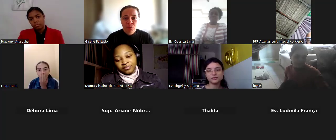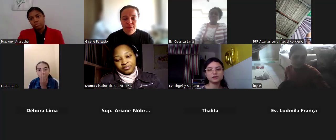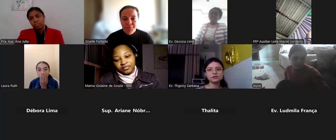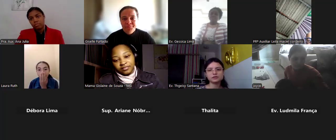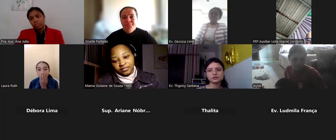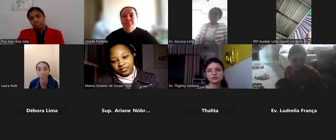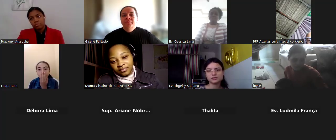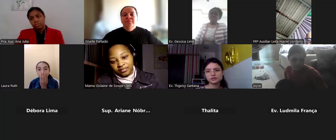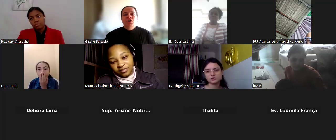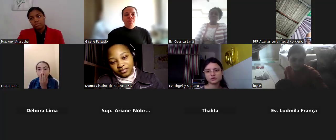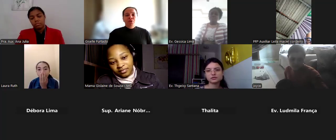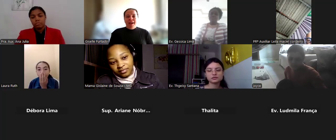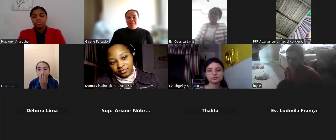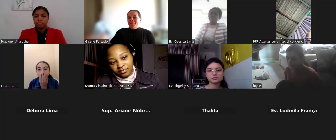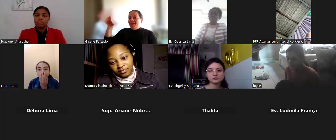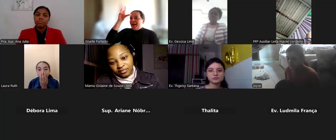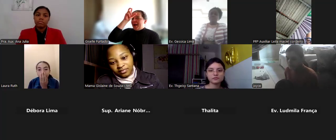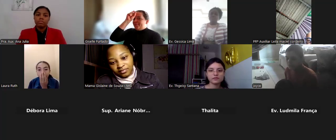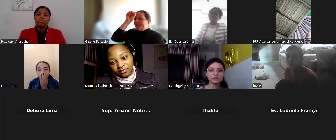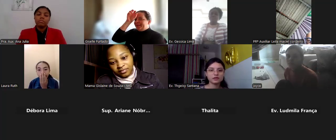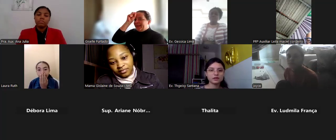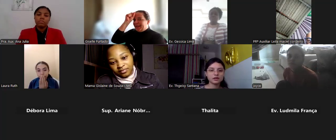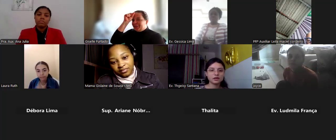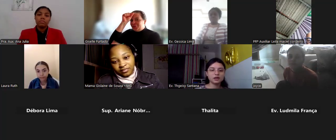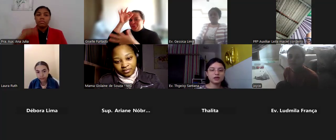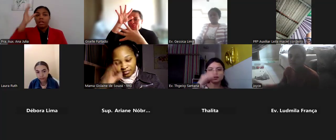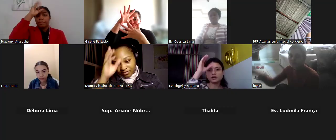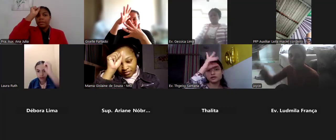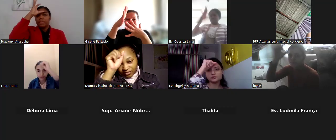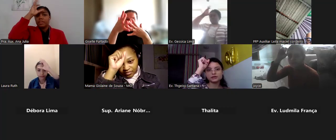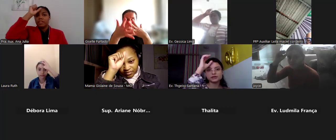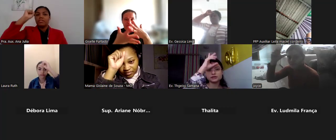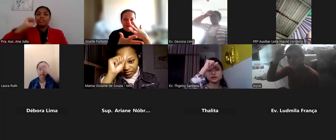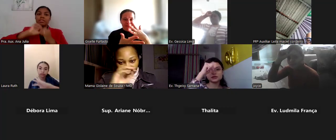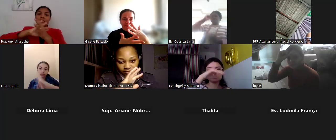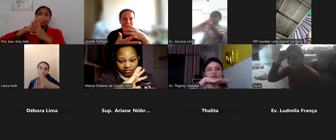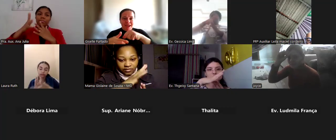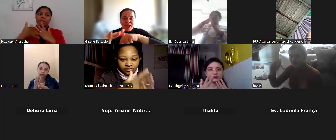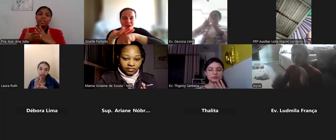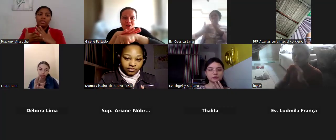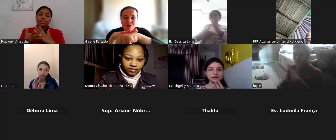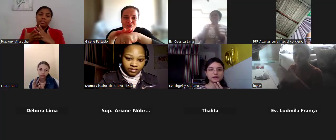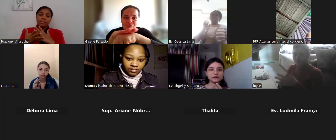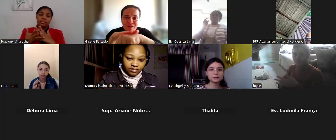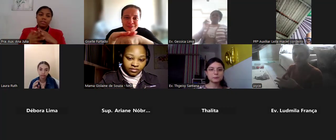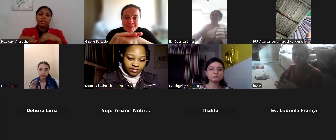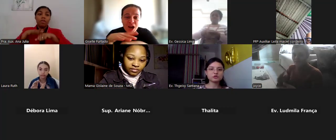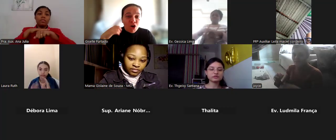quando. Então vamos lá. Aprendendo Libras, conversar